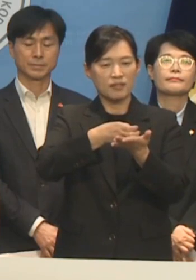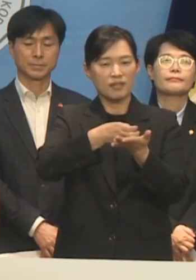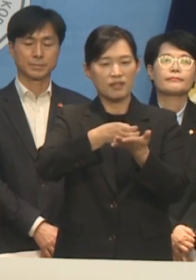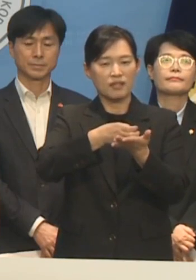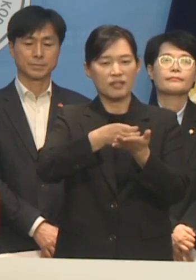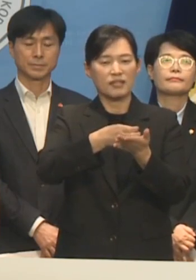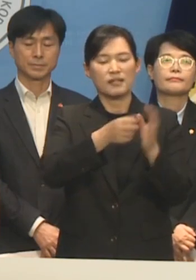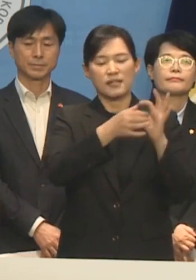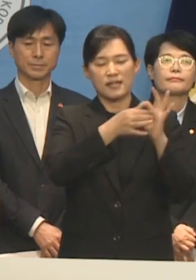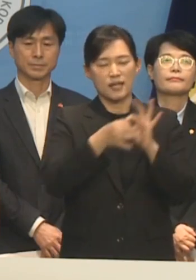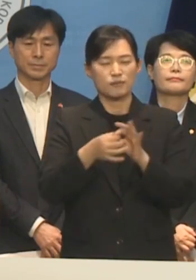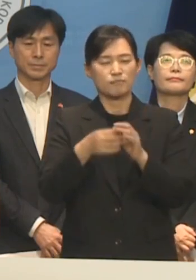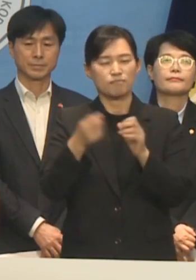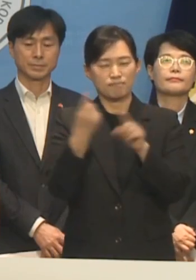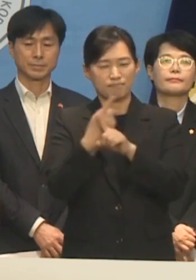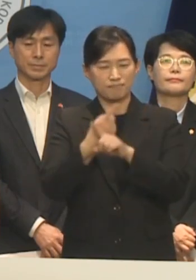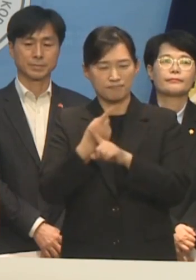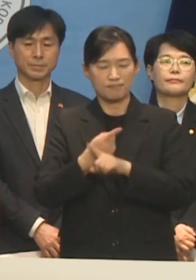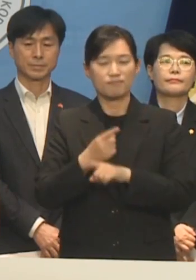정비되어야 합니다.